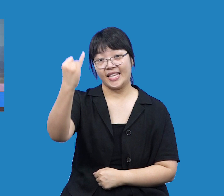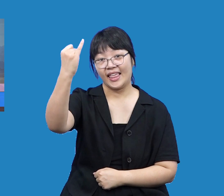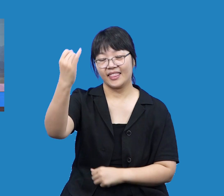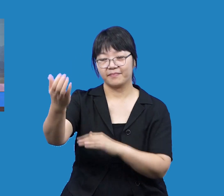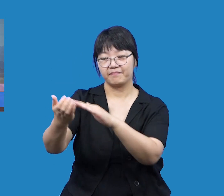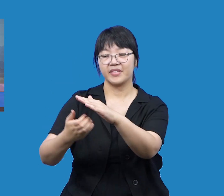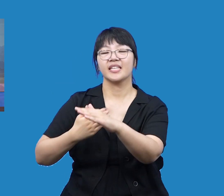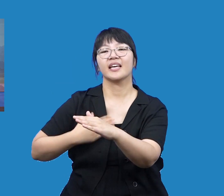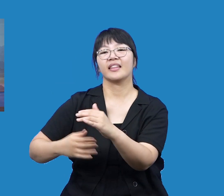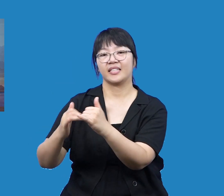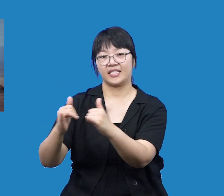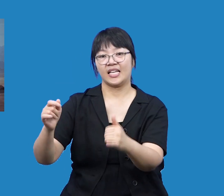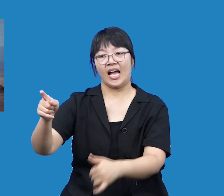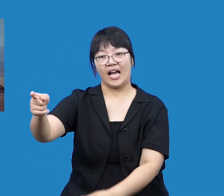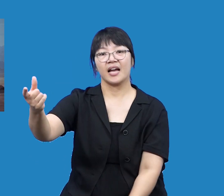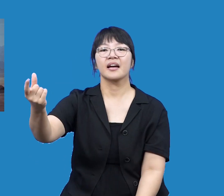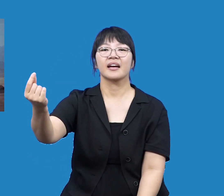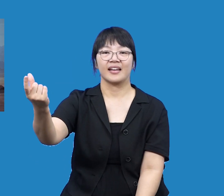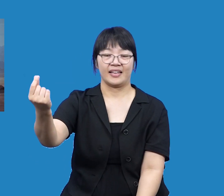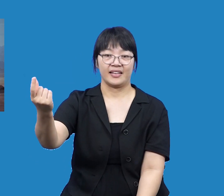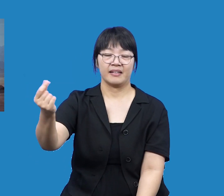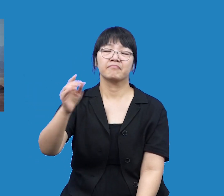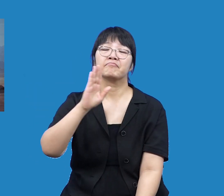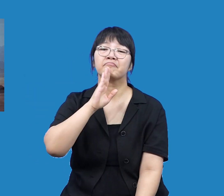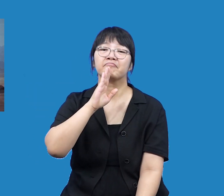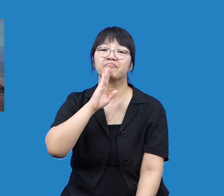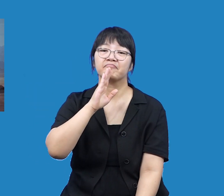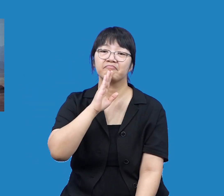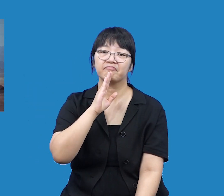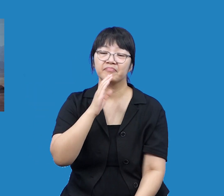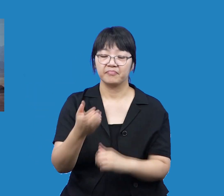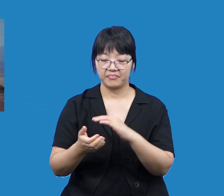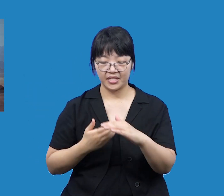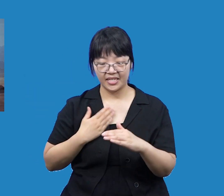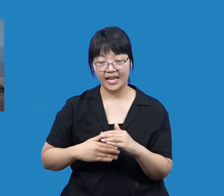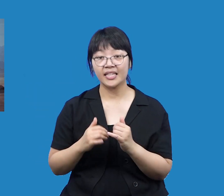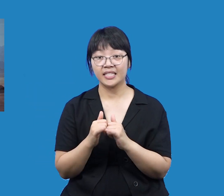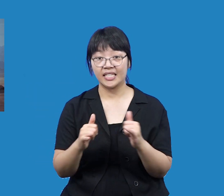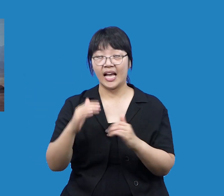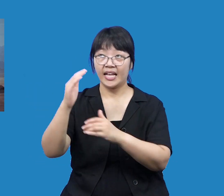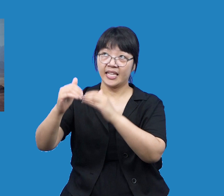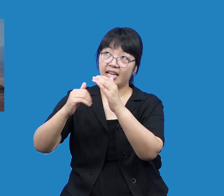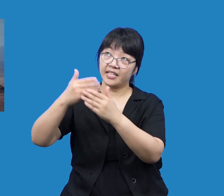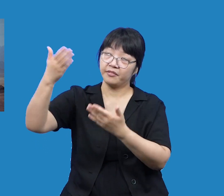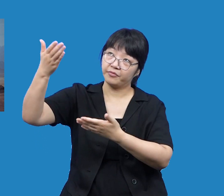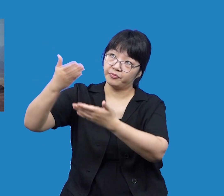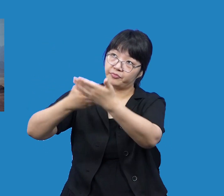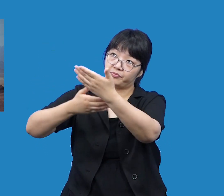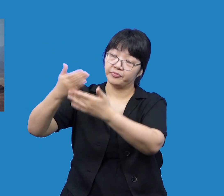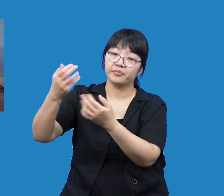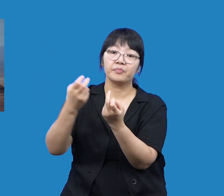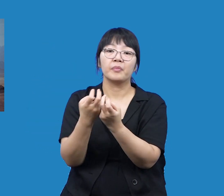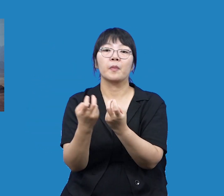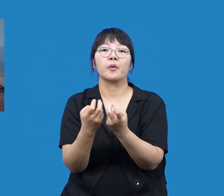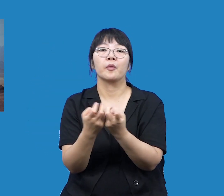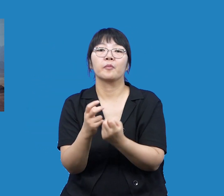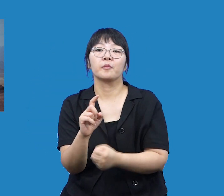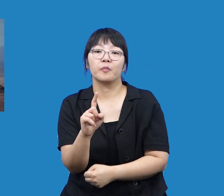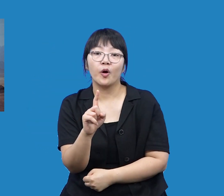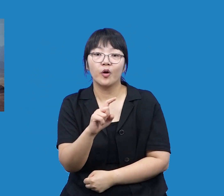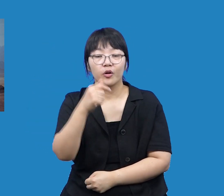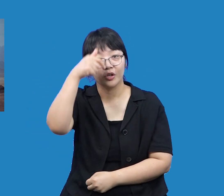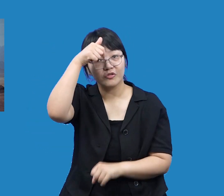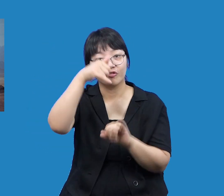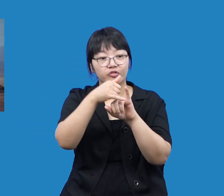하나의 선지자라고 할 수가 있어요. 선지자들이 하나님과 소통하고 하나님의 계시를 받을 때